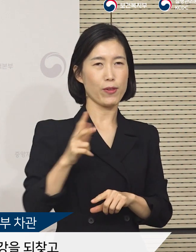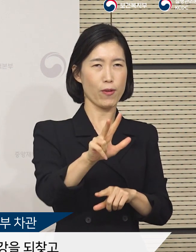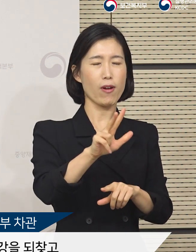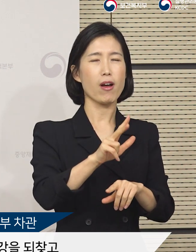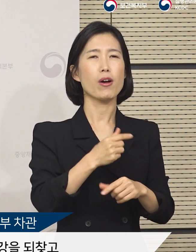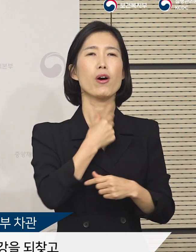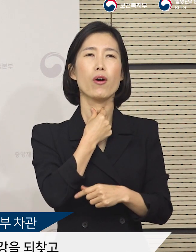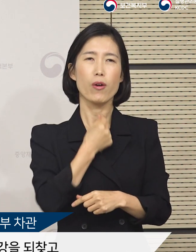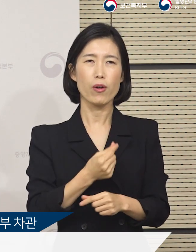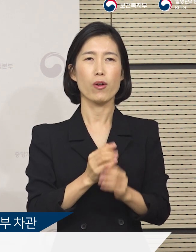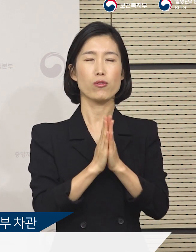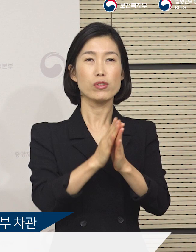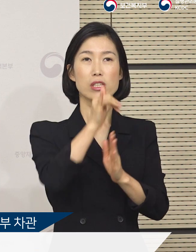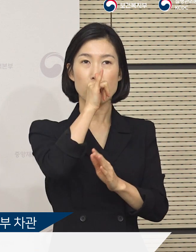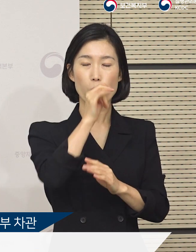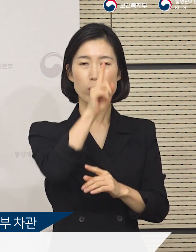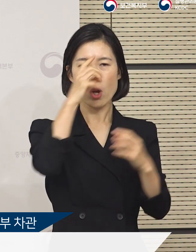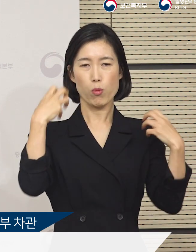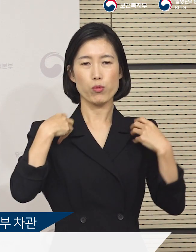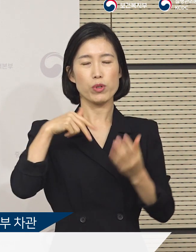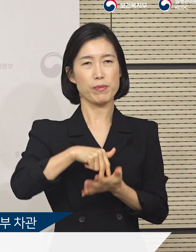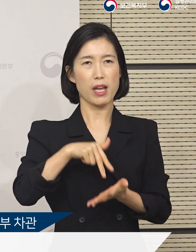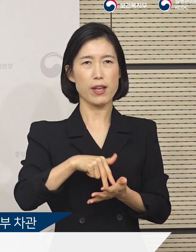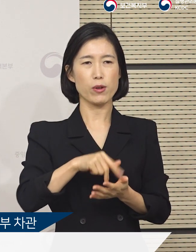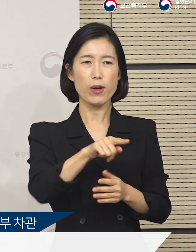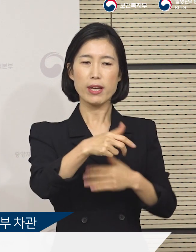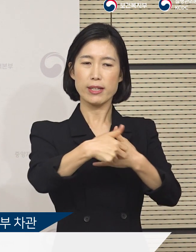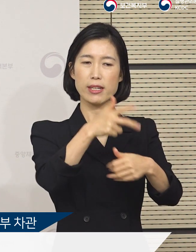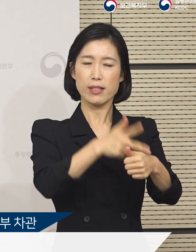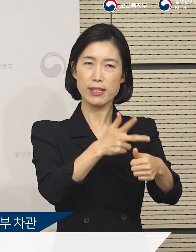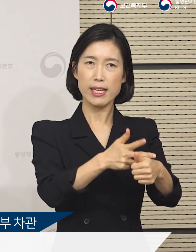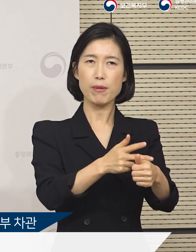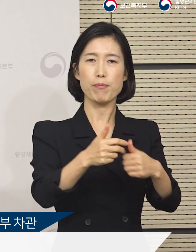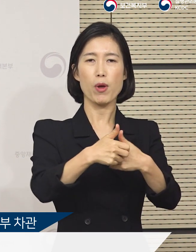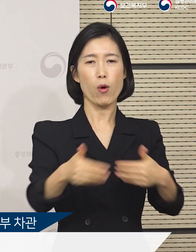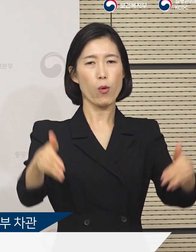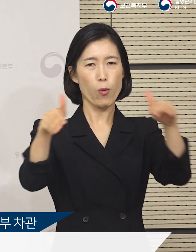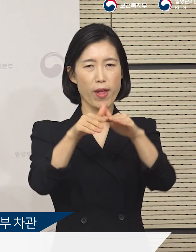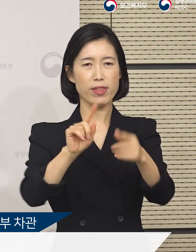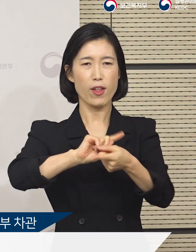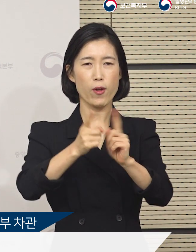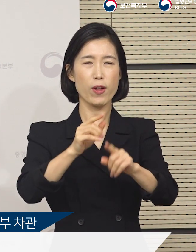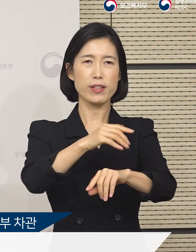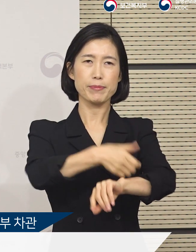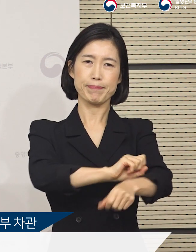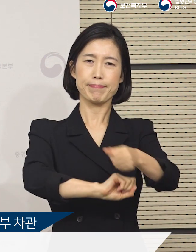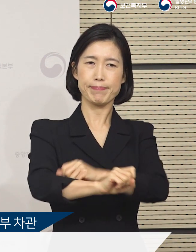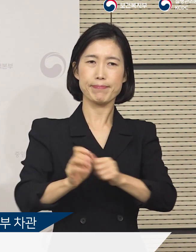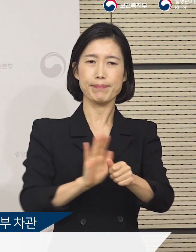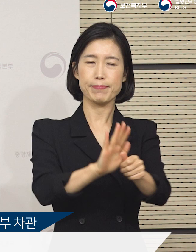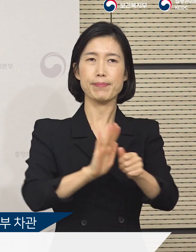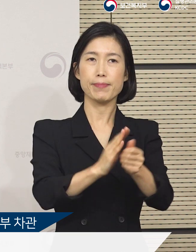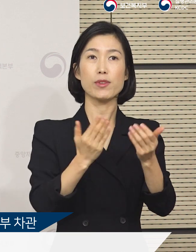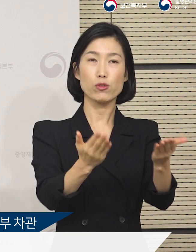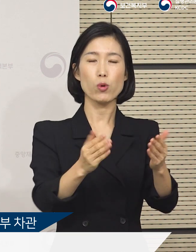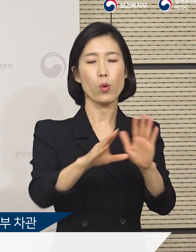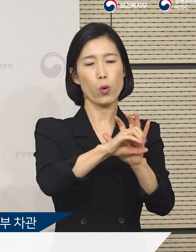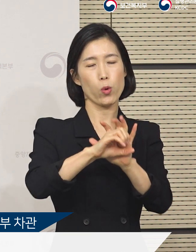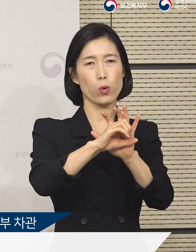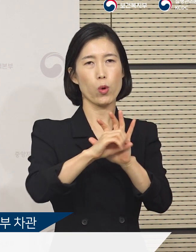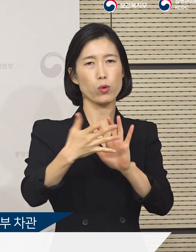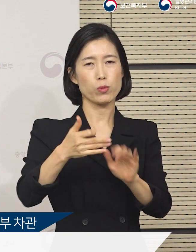복귀하시기를 기원하며 정부도 일선 현장의 의료진들과 적극 협력하며 코로나19 극복을